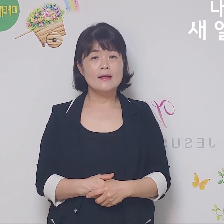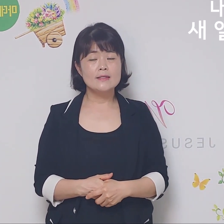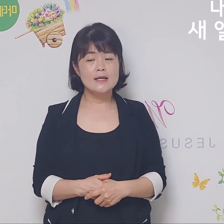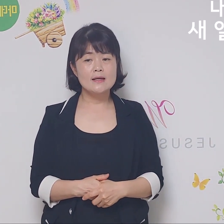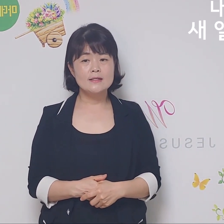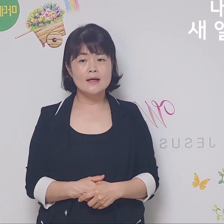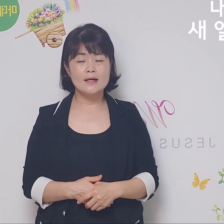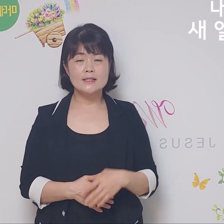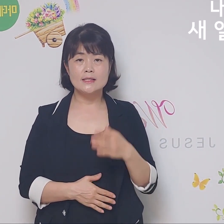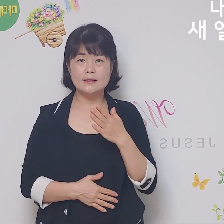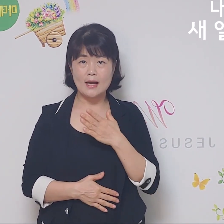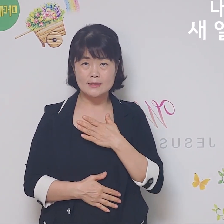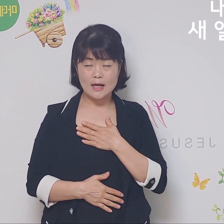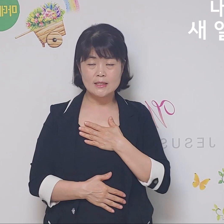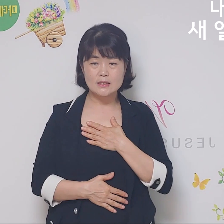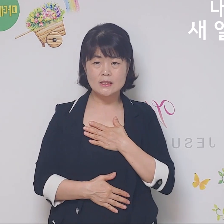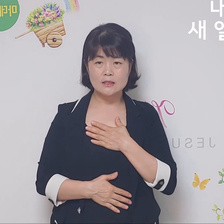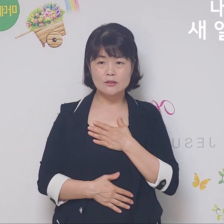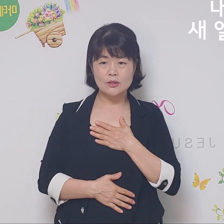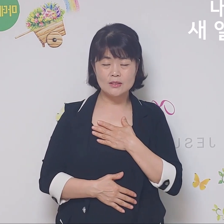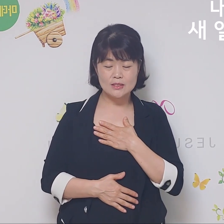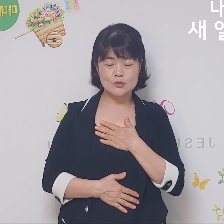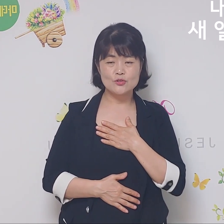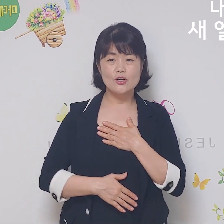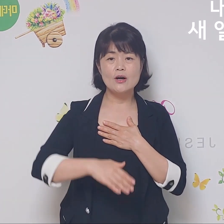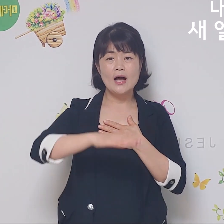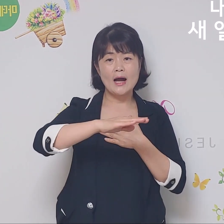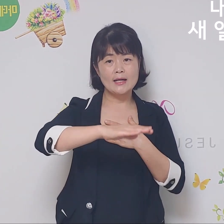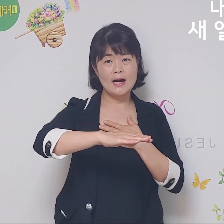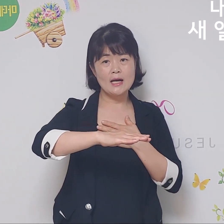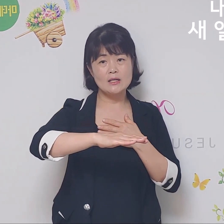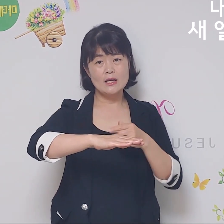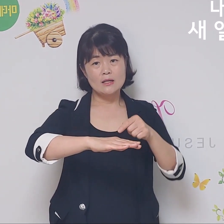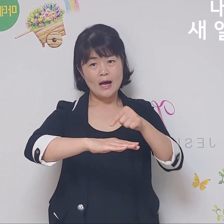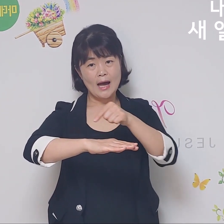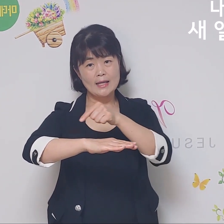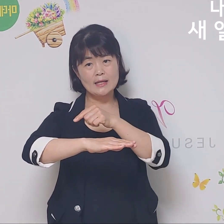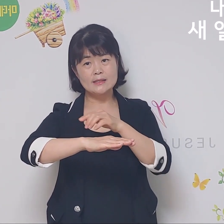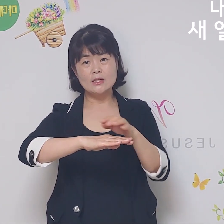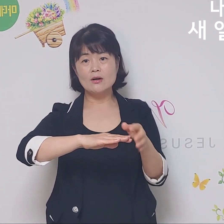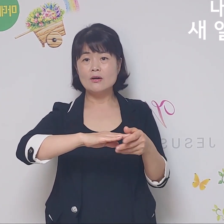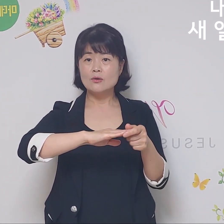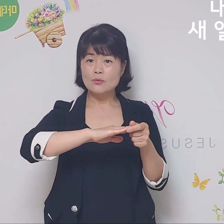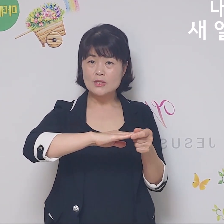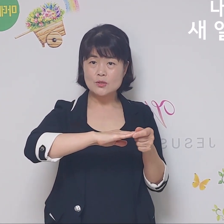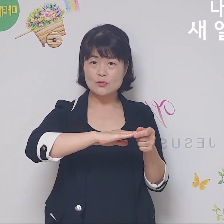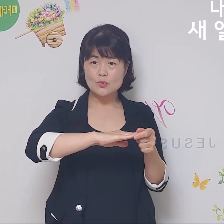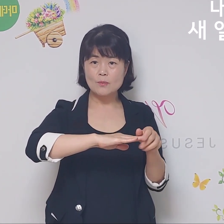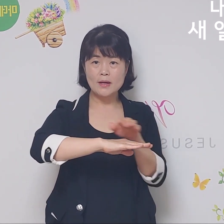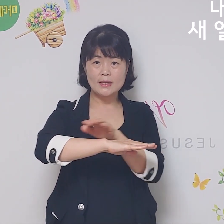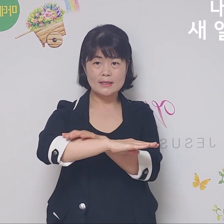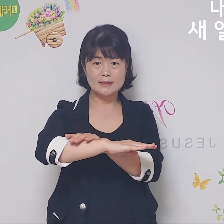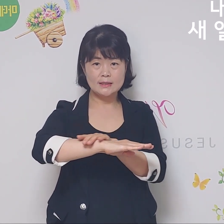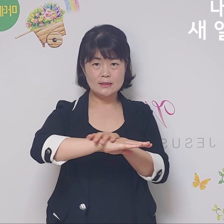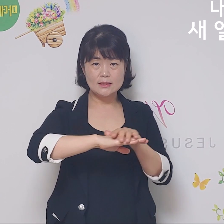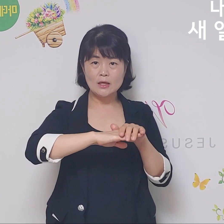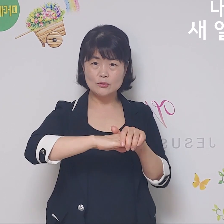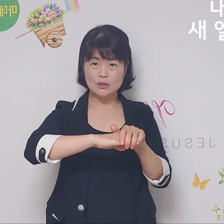안에 새 일 행하실 나를 가리키시고요. 아까 안에는요. 왼손 손바닥을